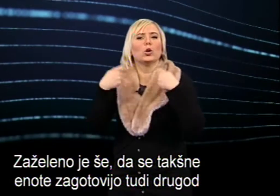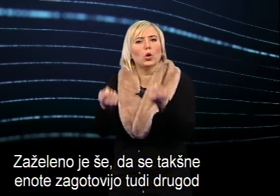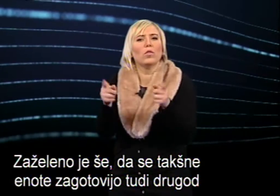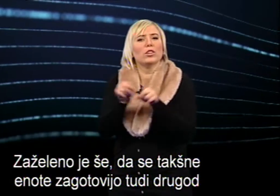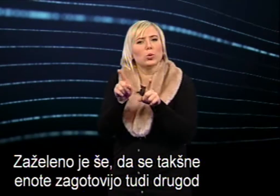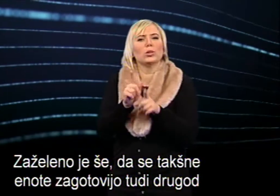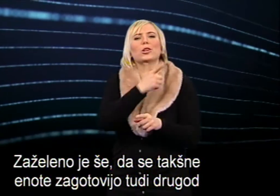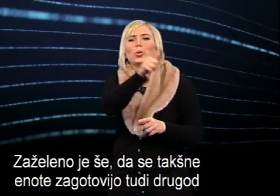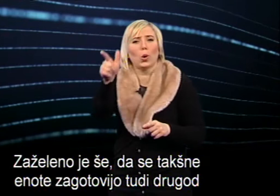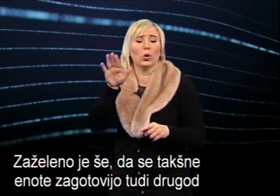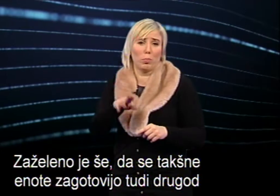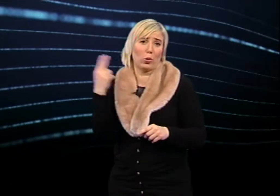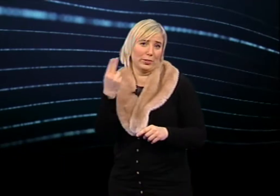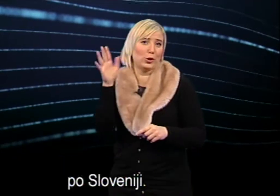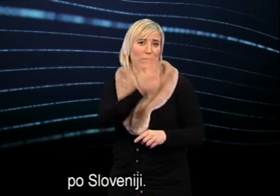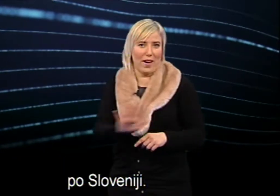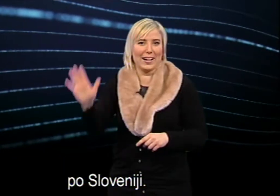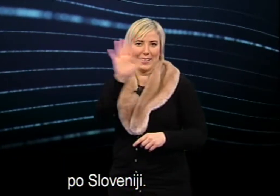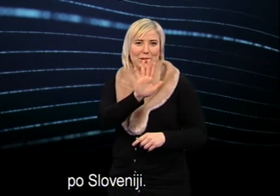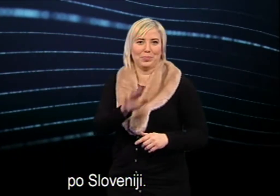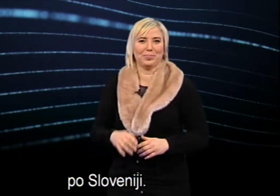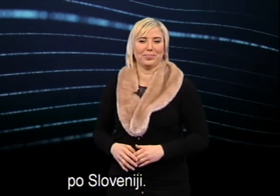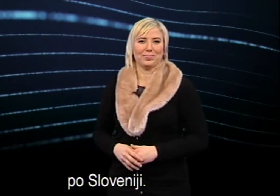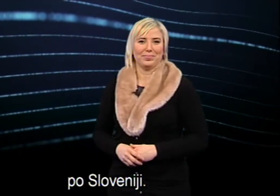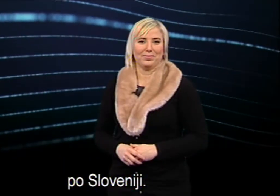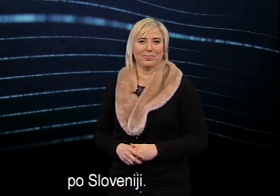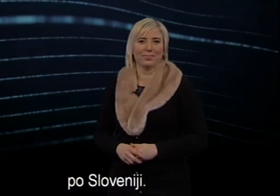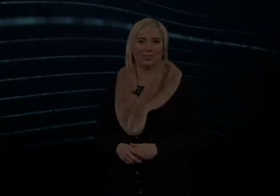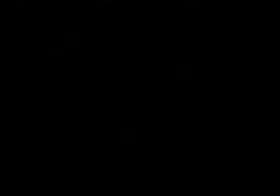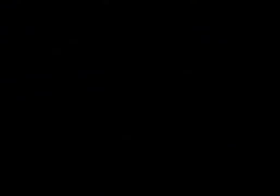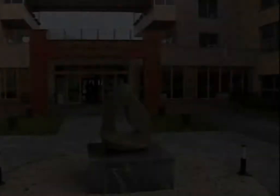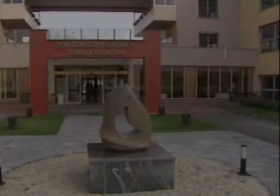enote zagotovi tudi drugod po Sloveniji.